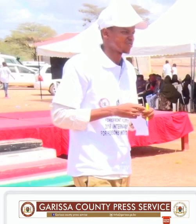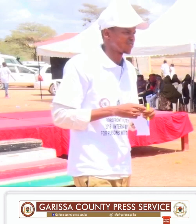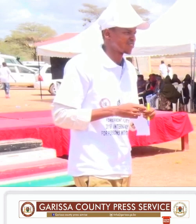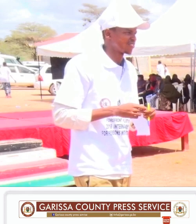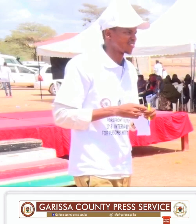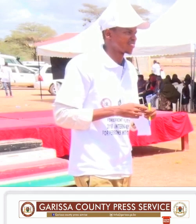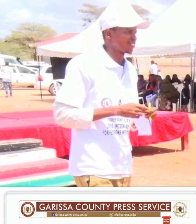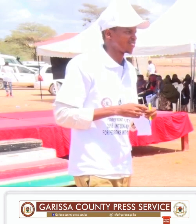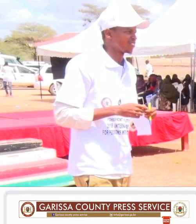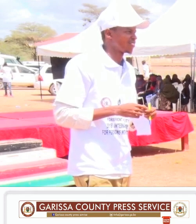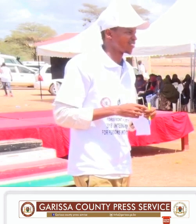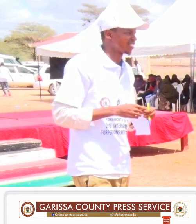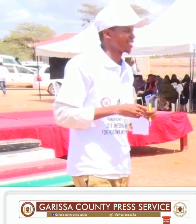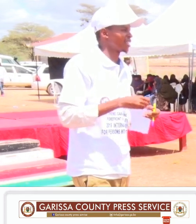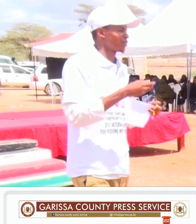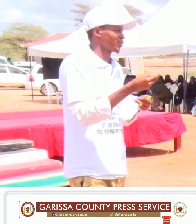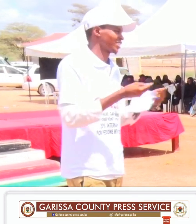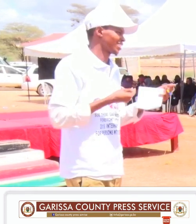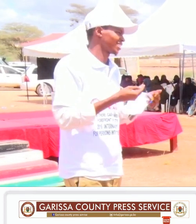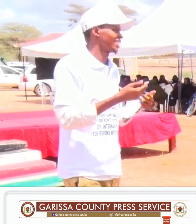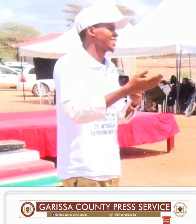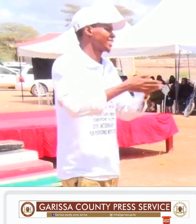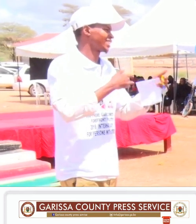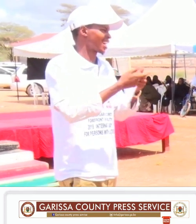ganacsi aan ku bilaabano.